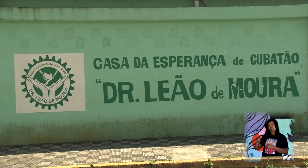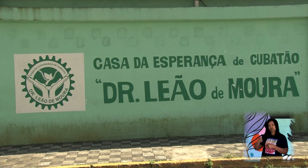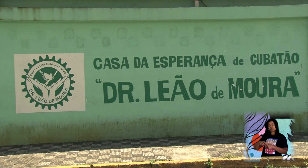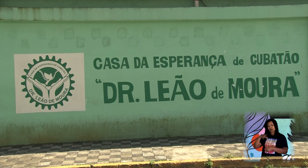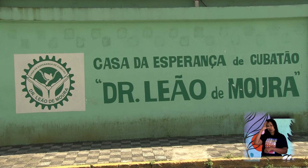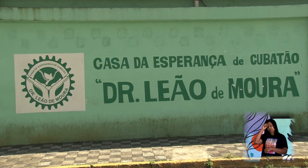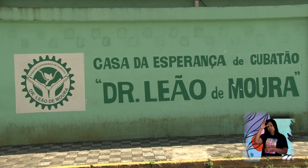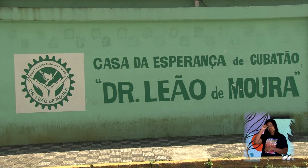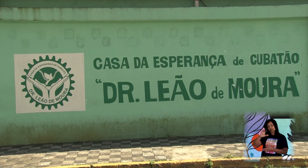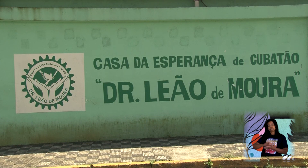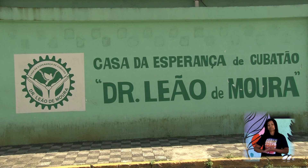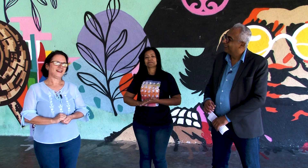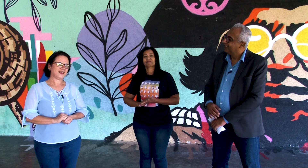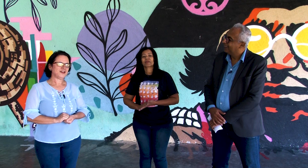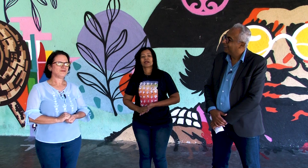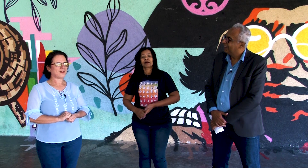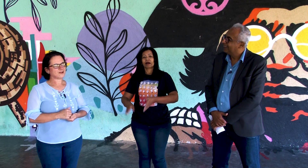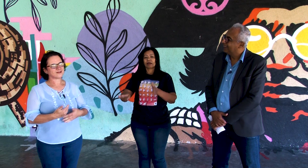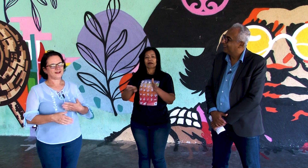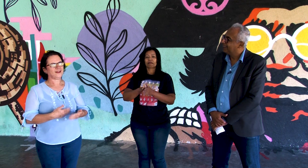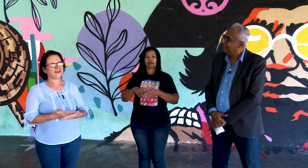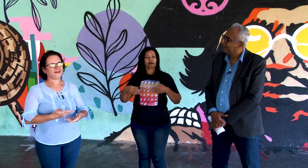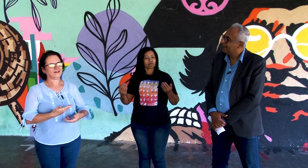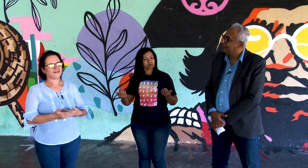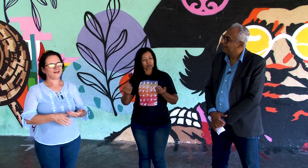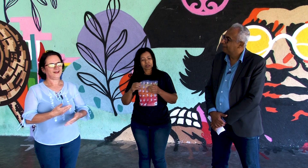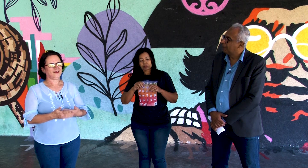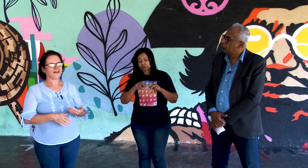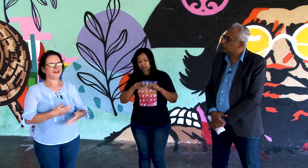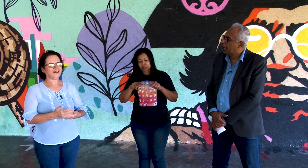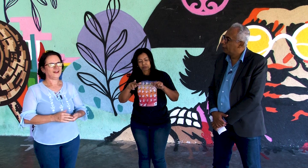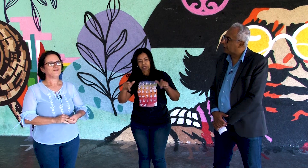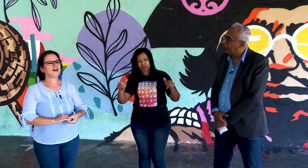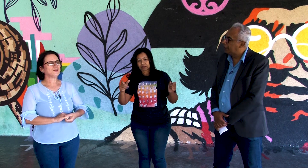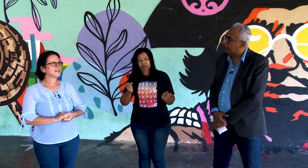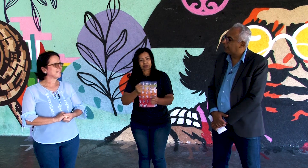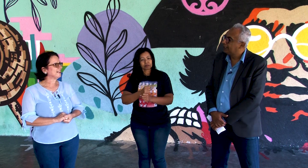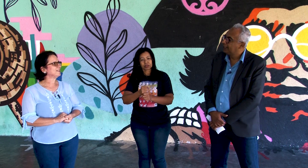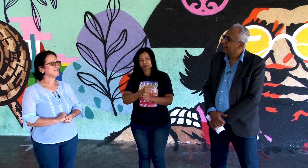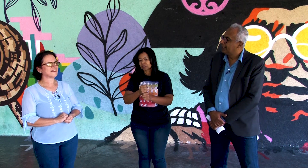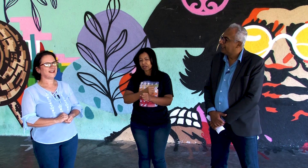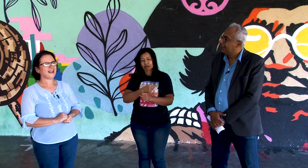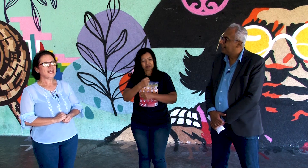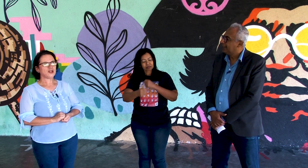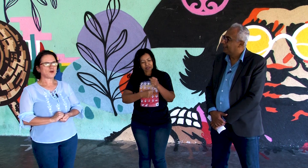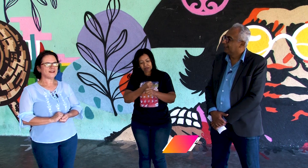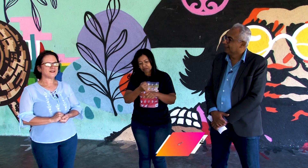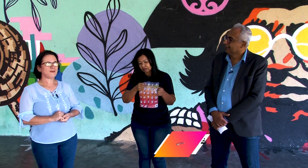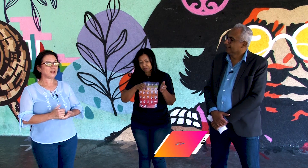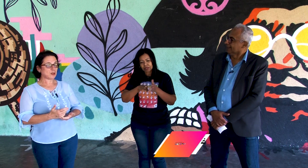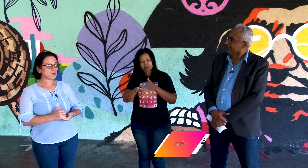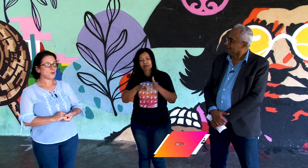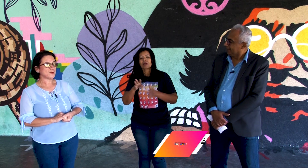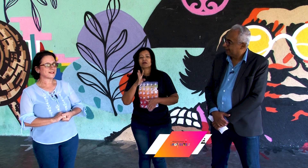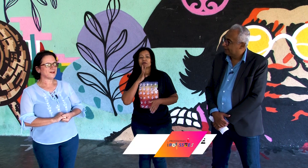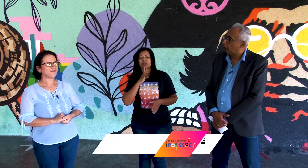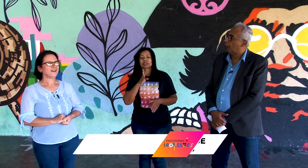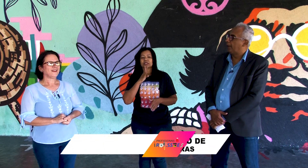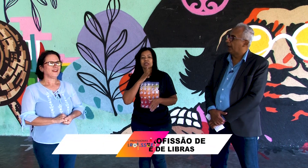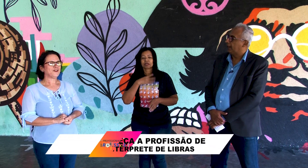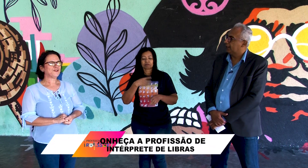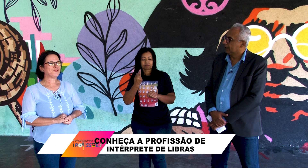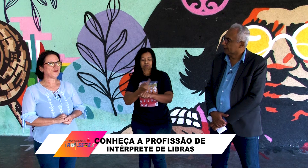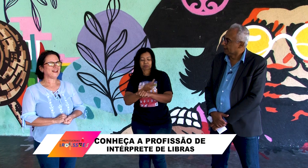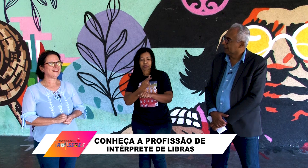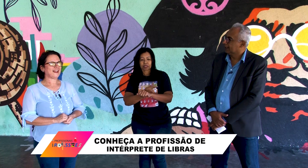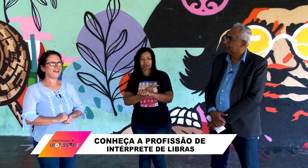De lá até aqui, vários, né? Vários anos aí? Vários anos, né? Em conhecimento, em busca.